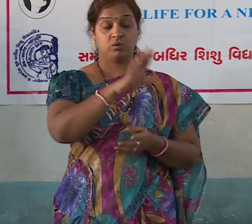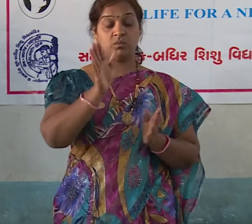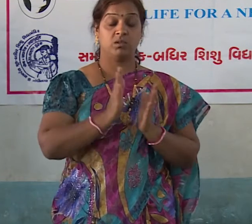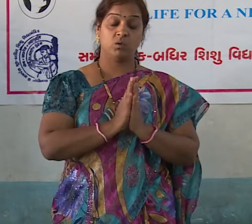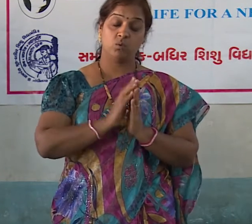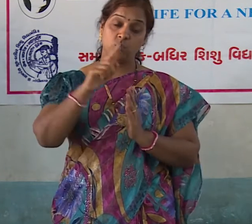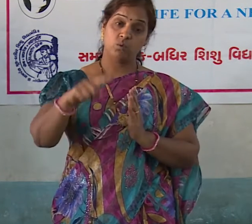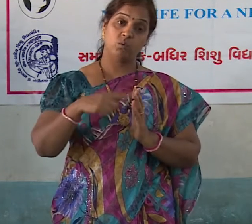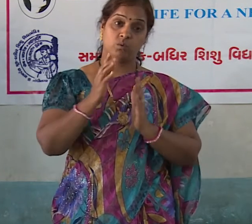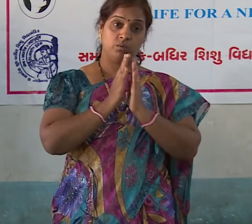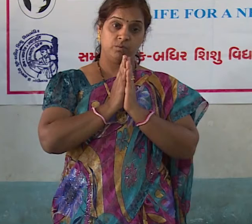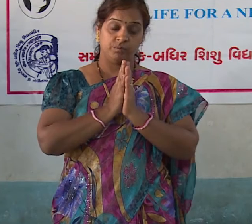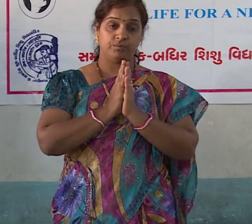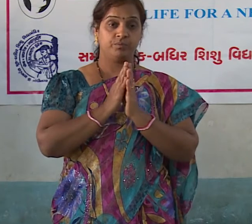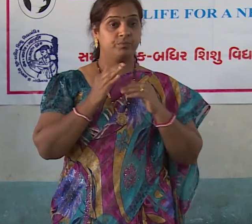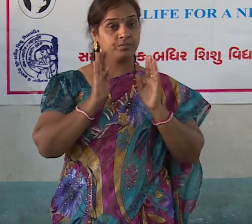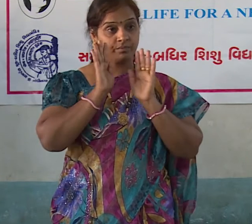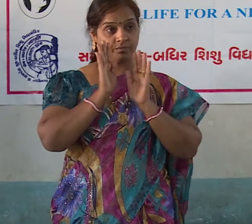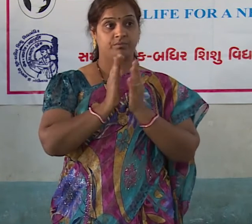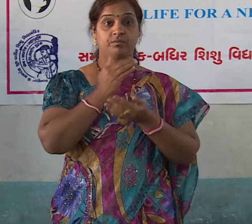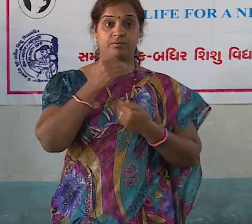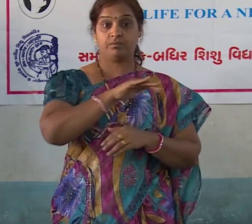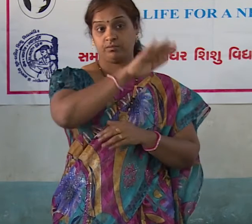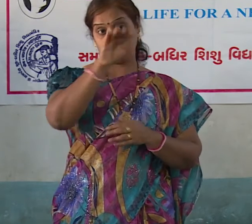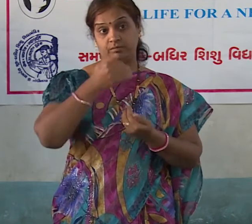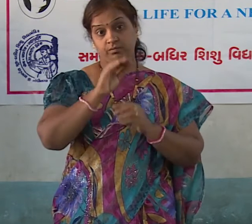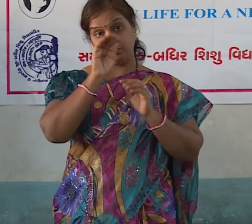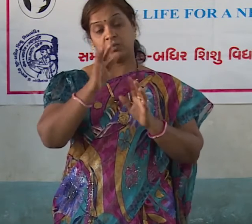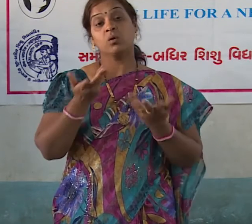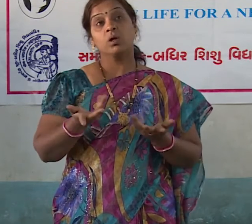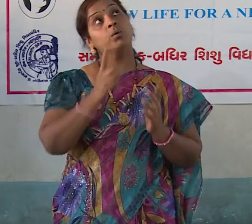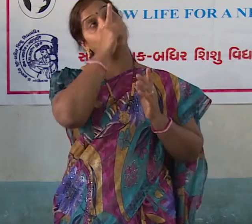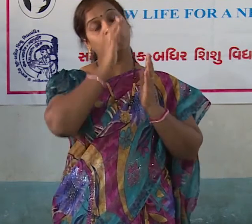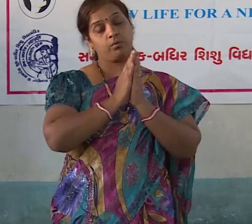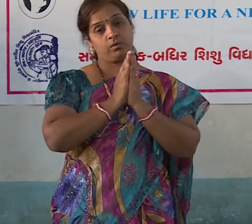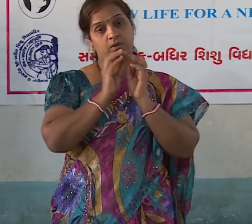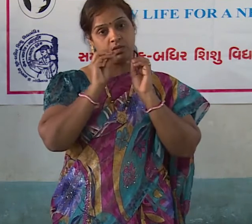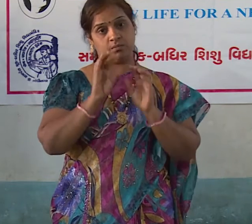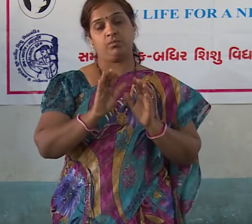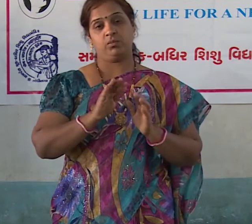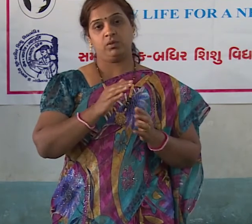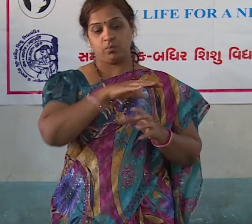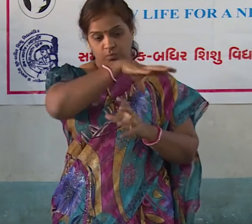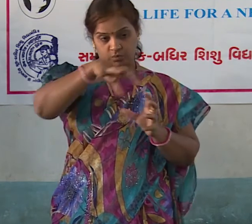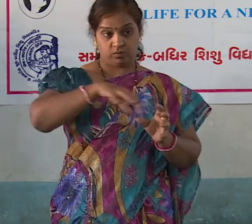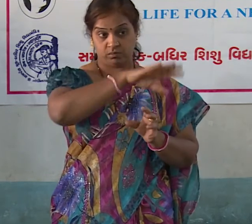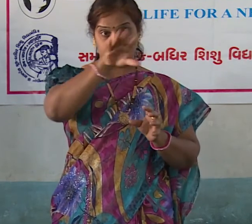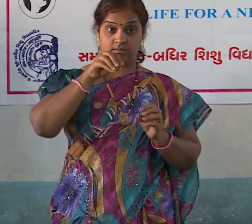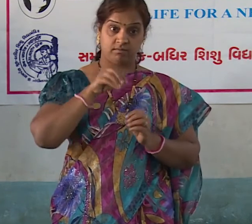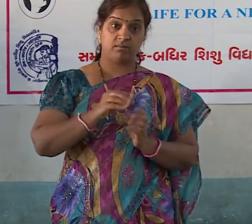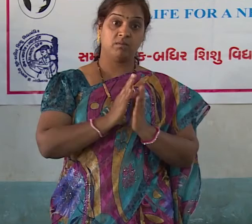मेरा ही है, ये तो मेरे ऊपर कुर्बान हो गया। उसको क्या चाहिए क्या नहीं चाहिए वो भगवान ध्यान